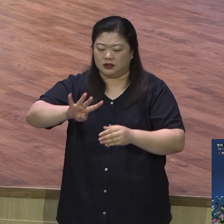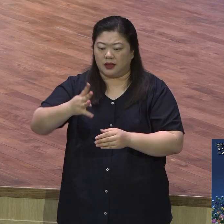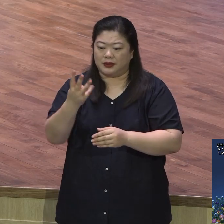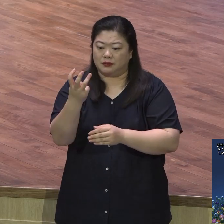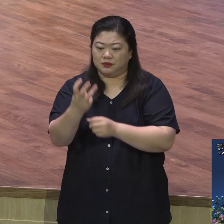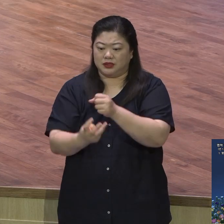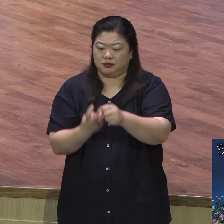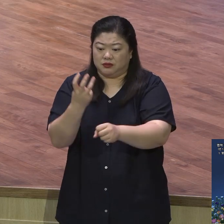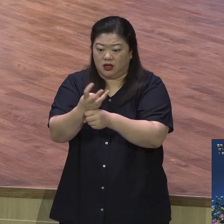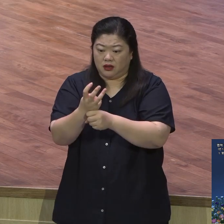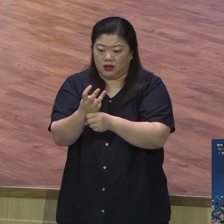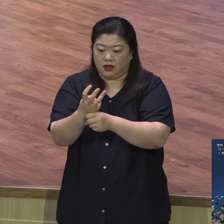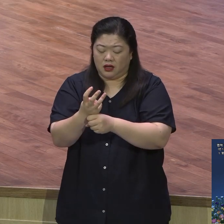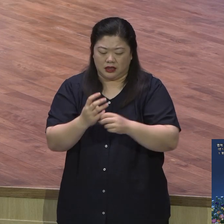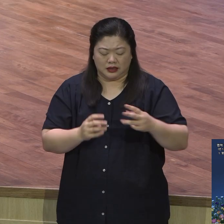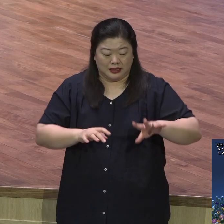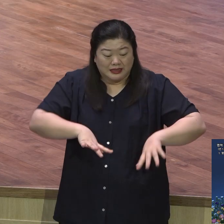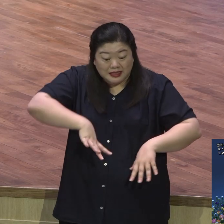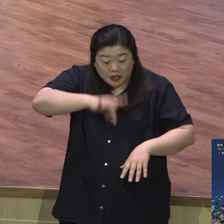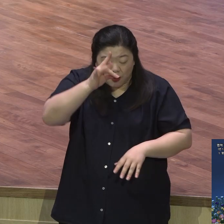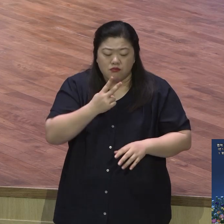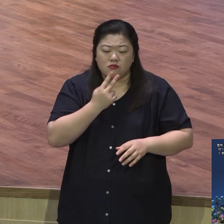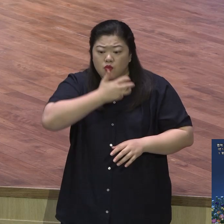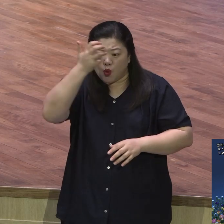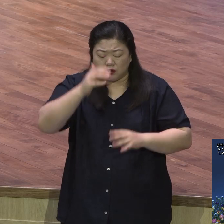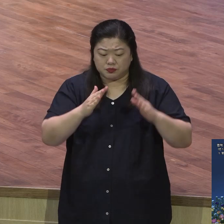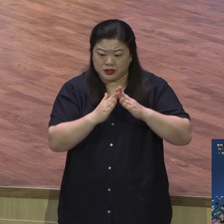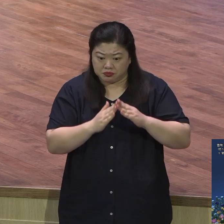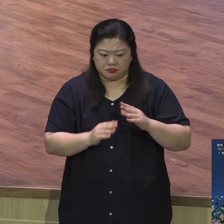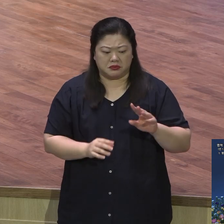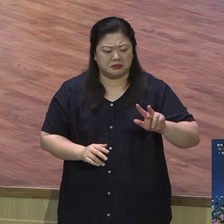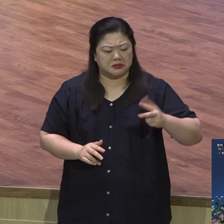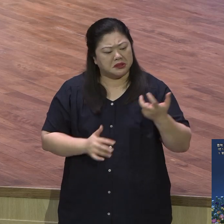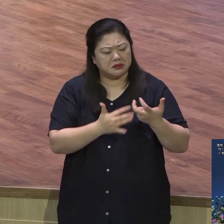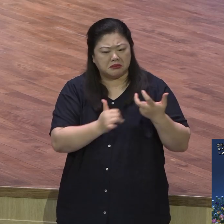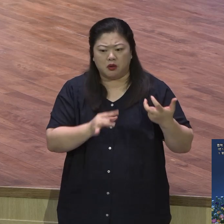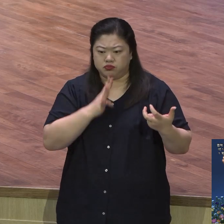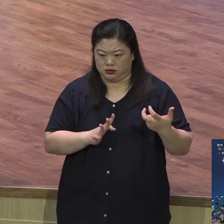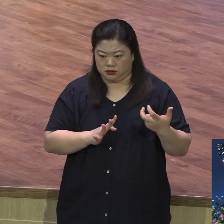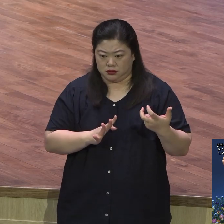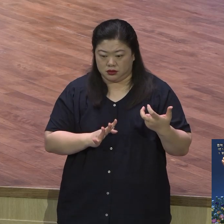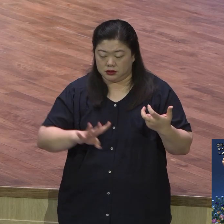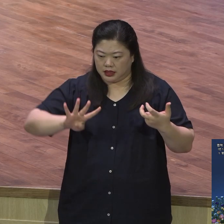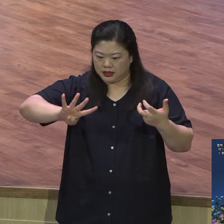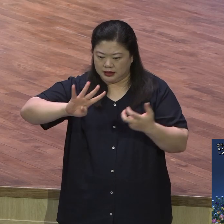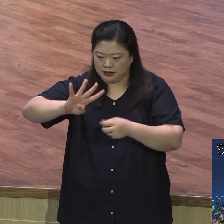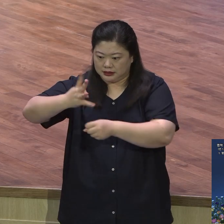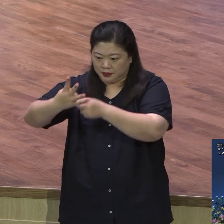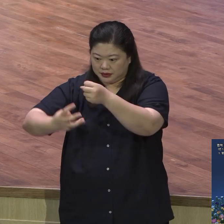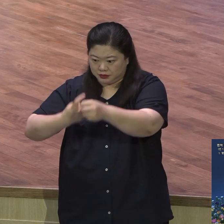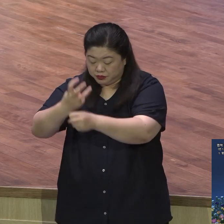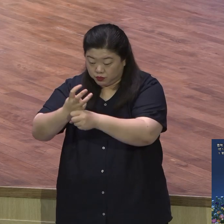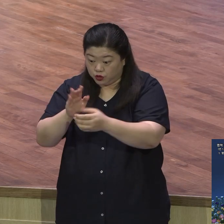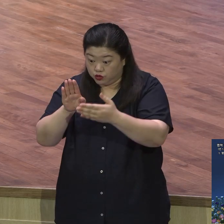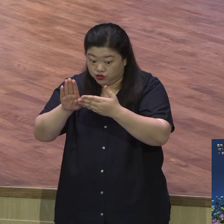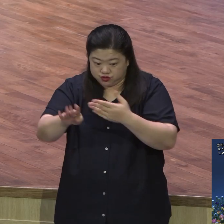보니까 200만 명이 되었어요. 엄청나죠? 하나님께서 아브라함에게 무슨 말씀했어요? 너